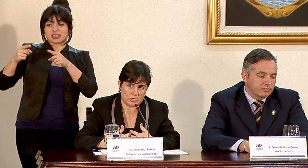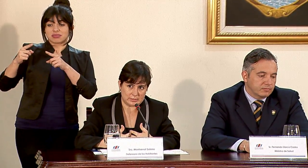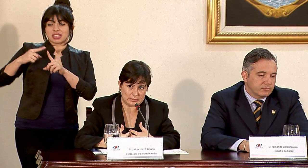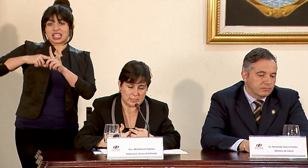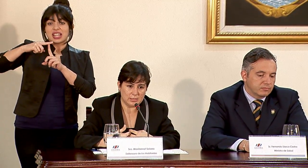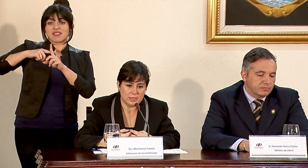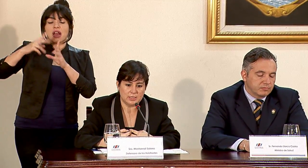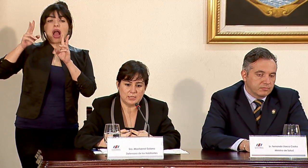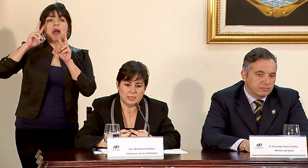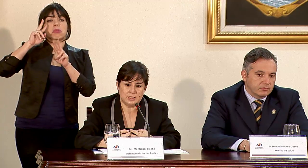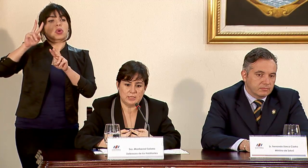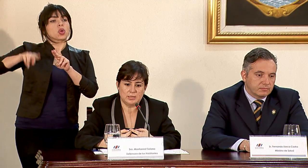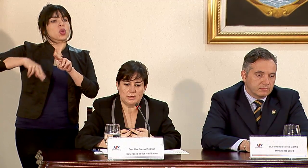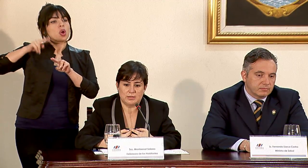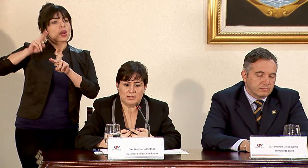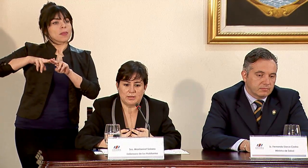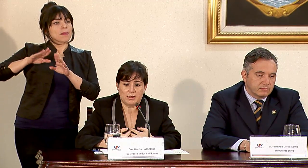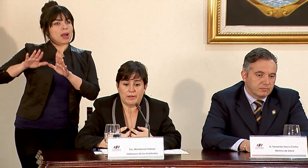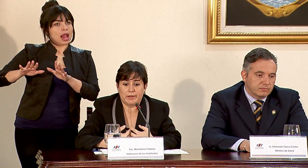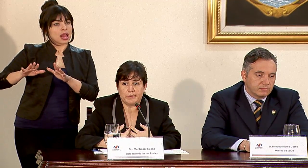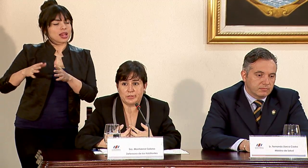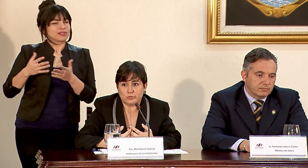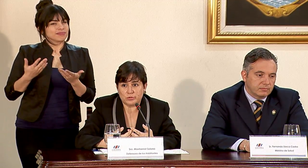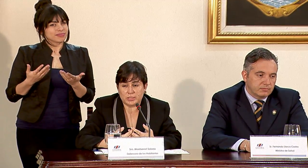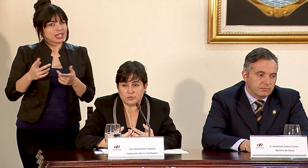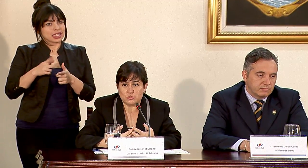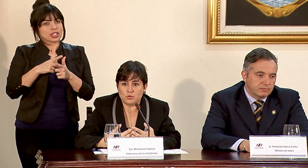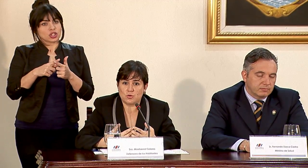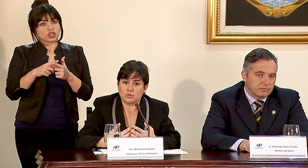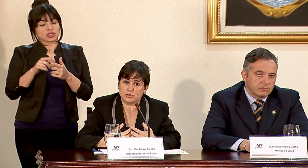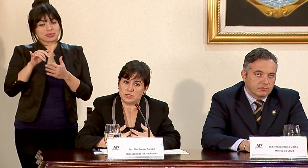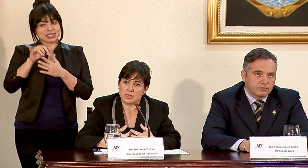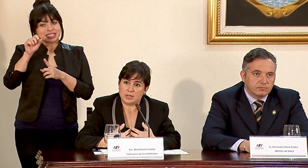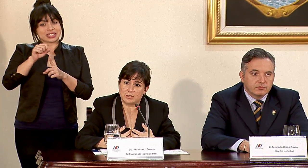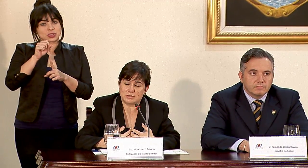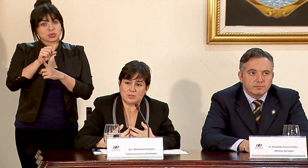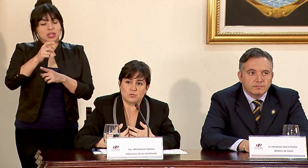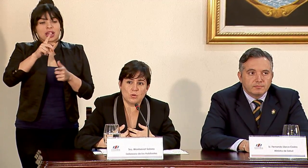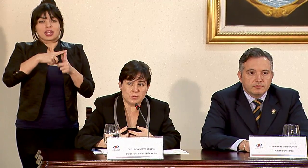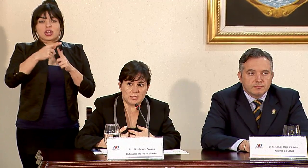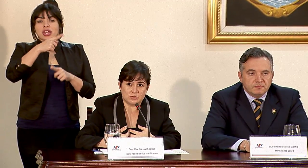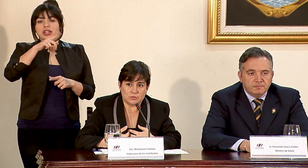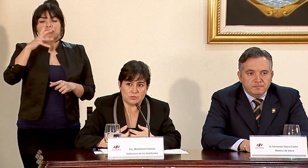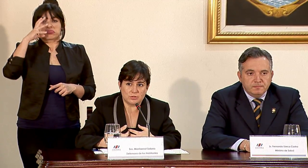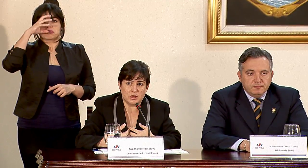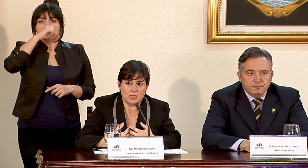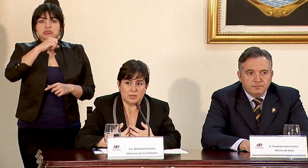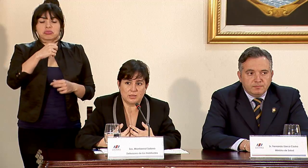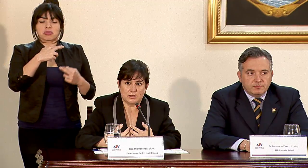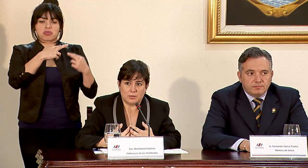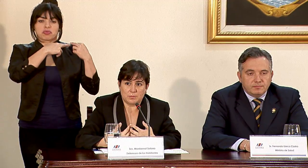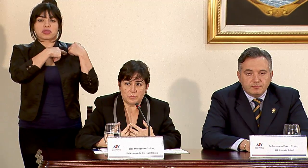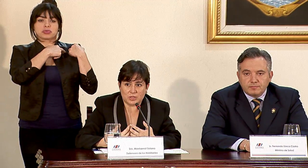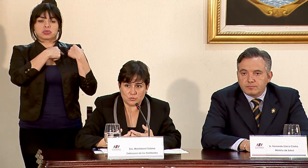niveles de violencia y en virtud de eso no consideran que sea su obligación